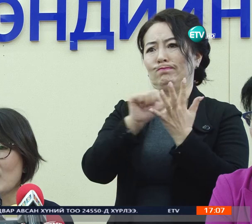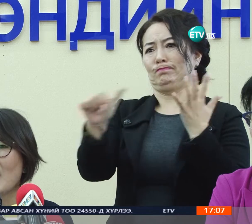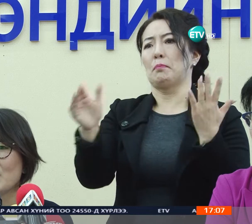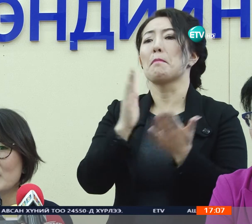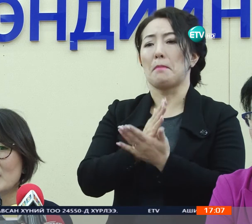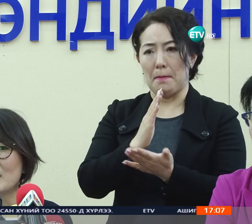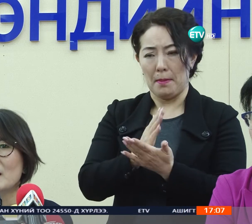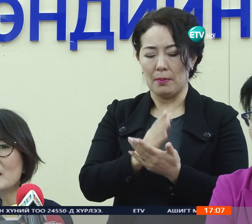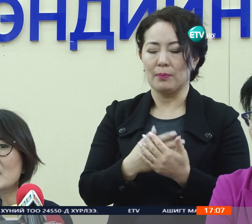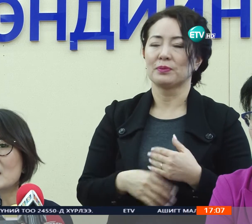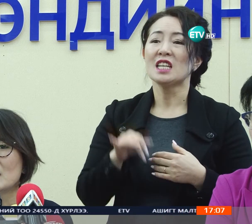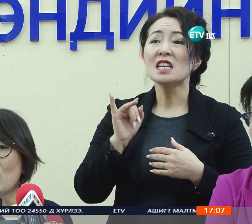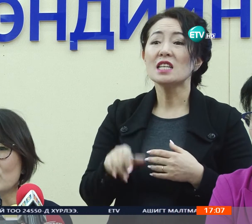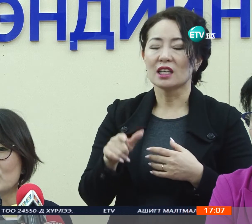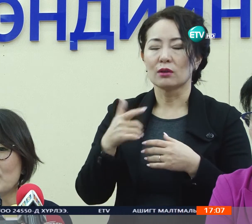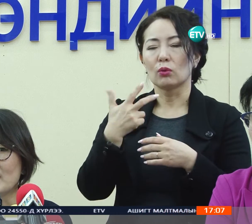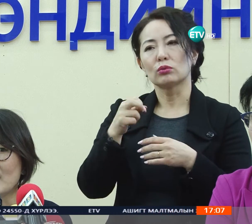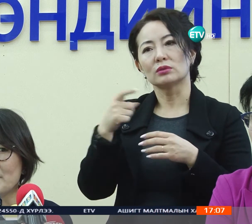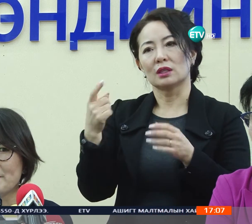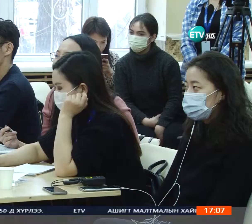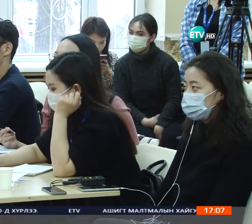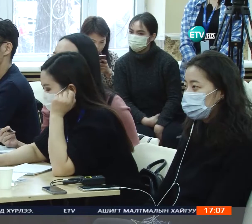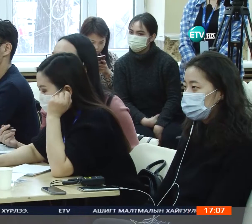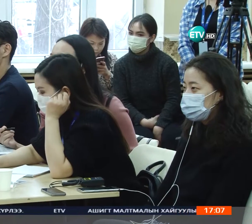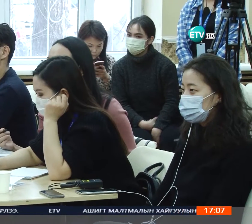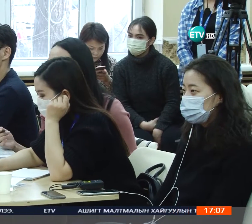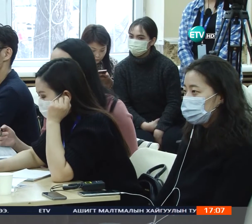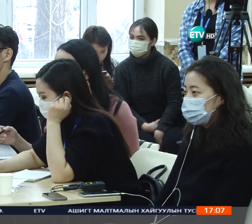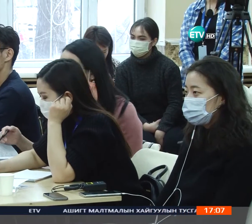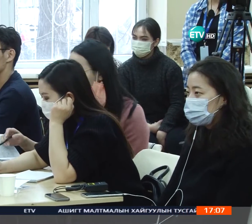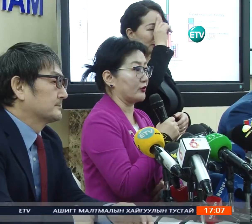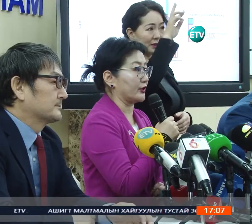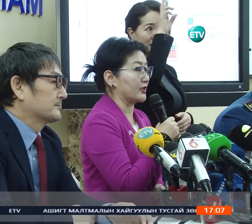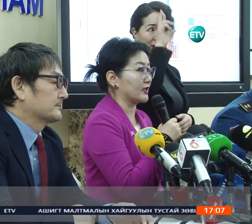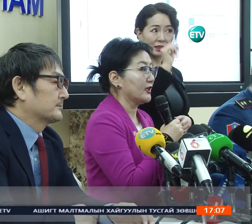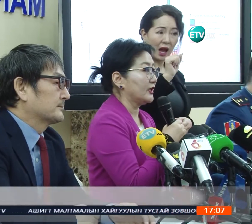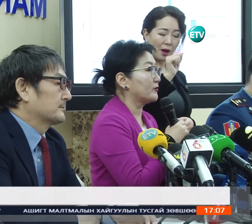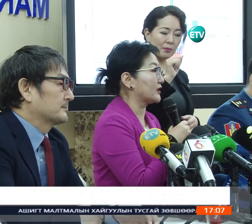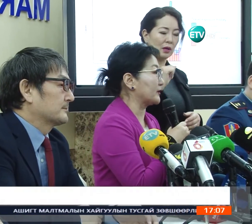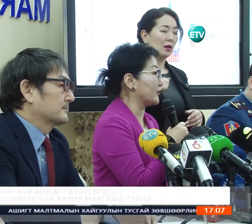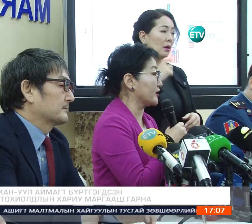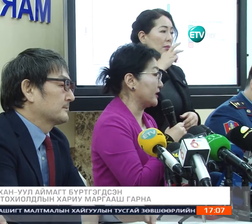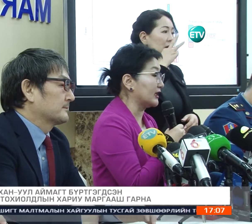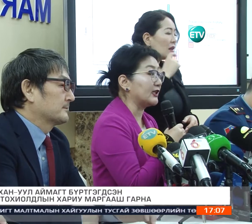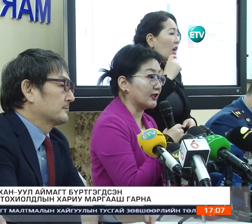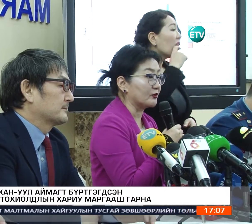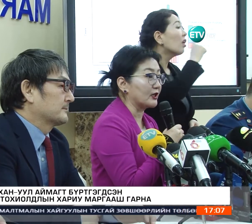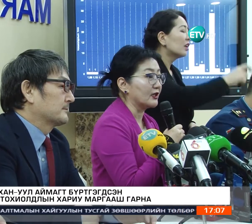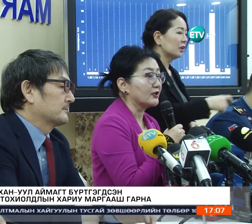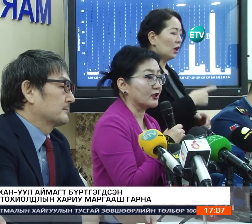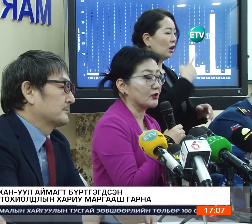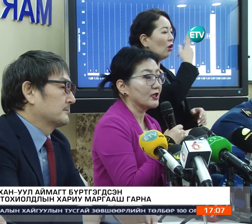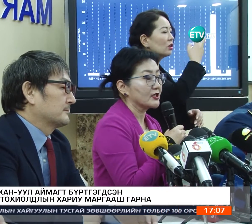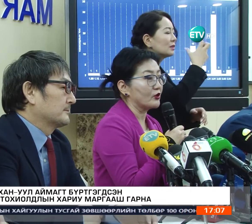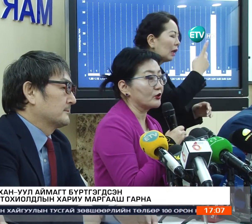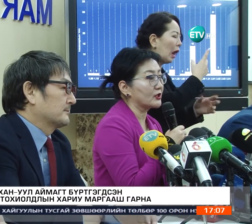дунджаар 6.1 хоногтой байна. Хамгийн сүүлд авсан мэдээллээр 16 цагийн орчимд Сөүл Улаанбаатар